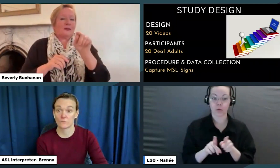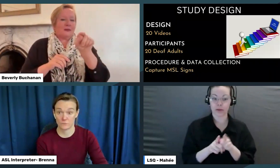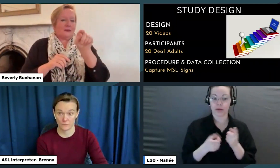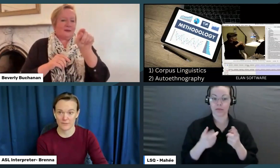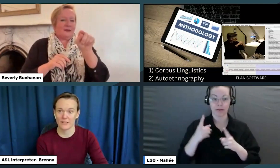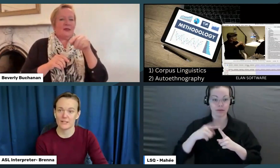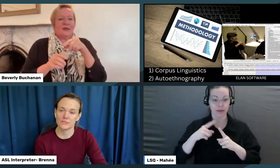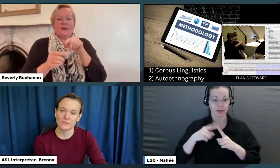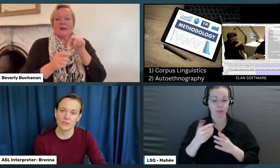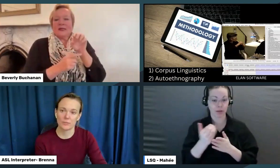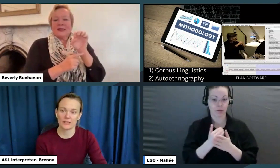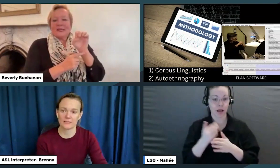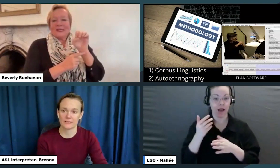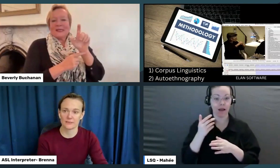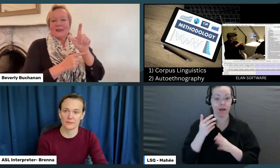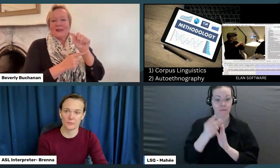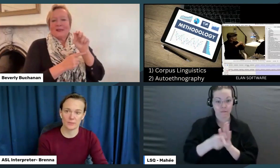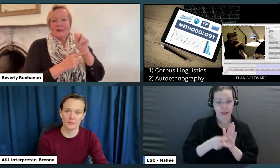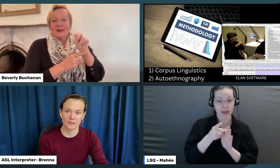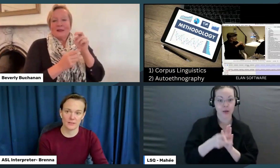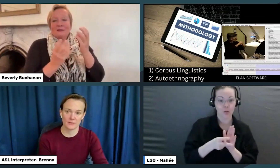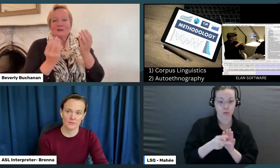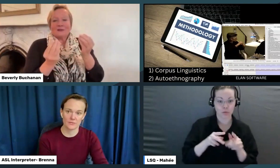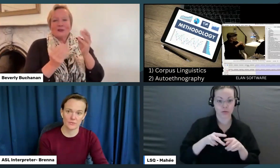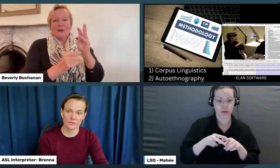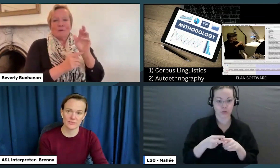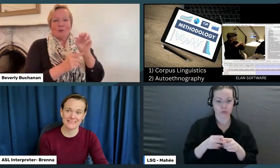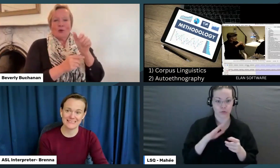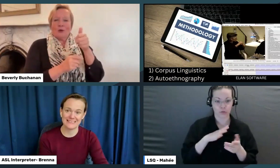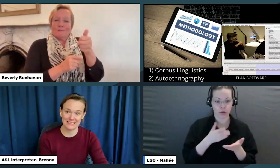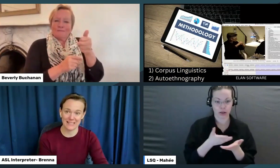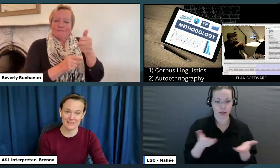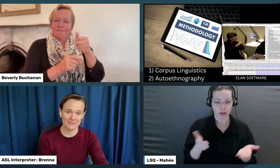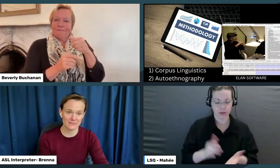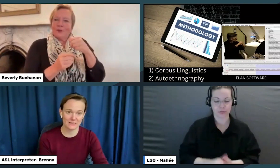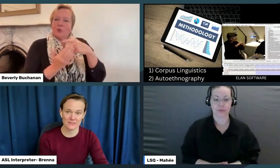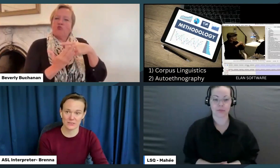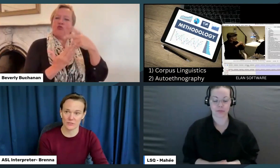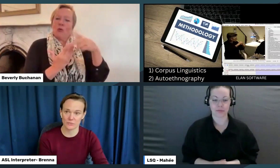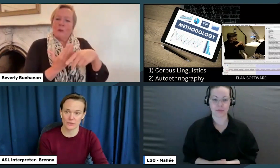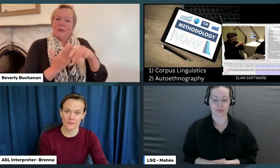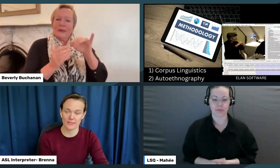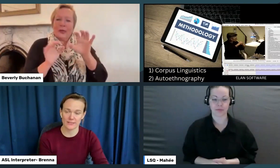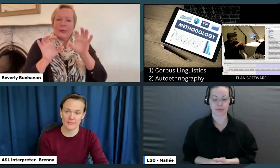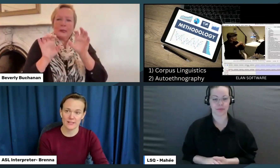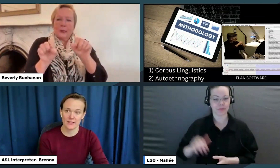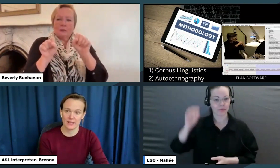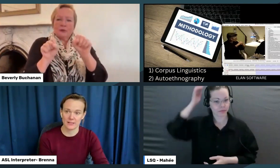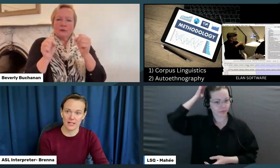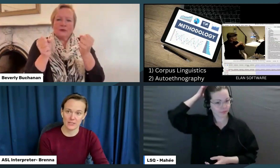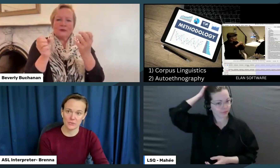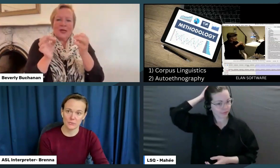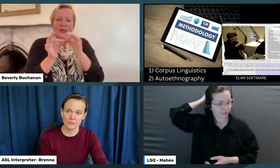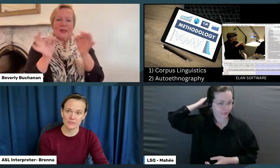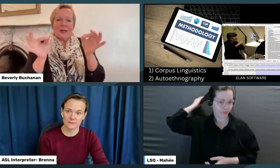Alors, revenons brièvement. ELAN, c'est le logiciel que j'ai